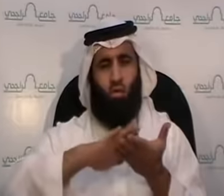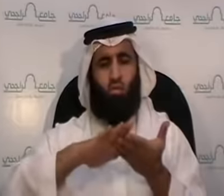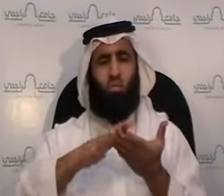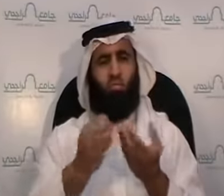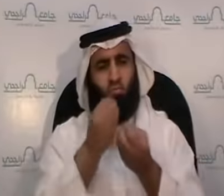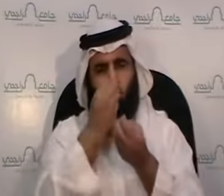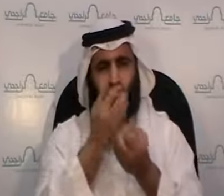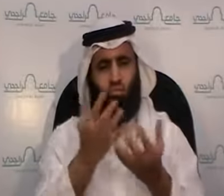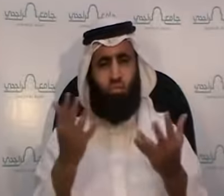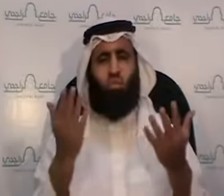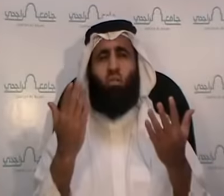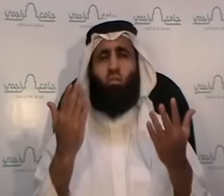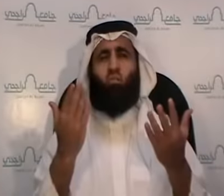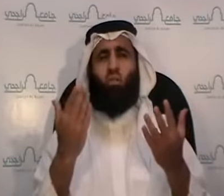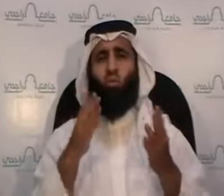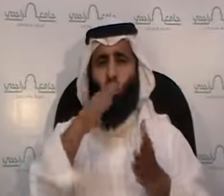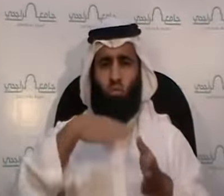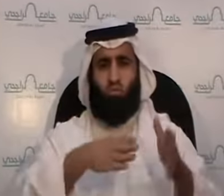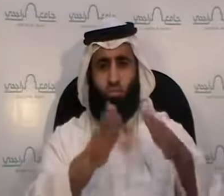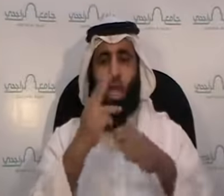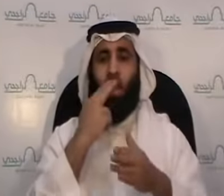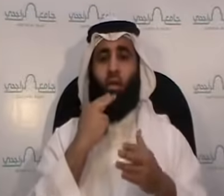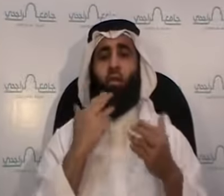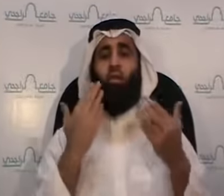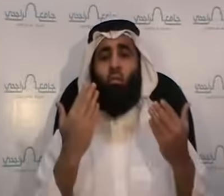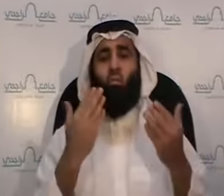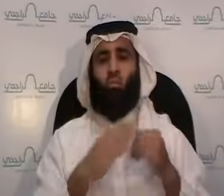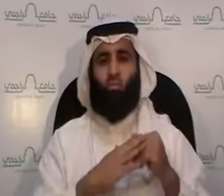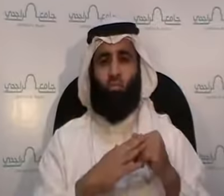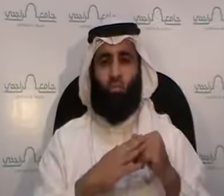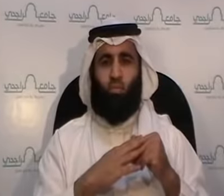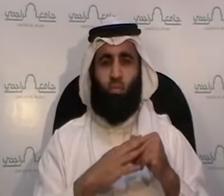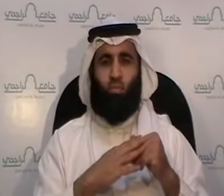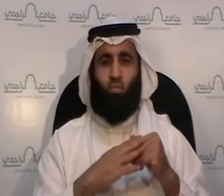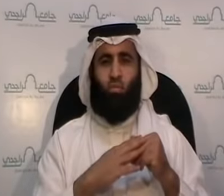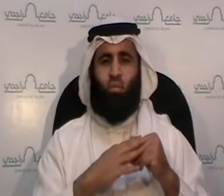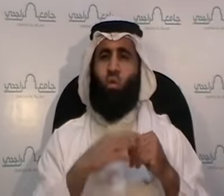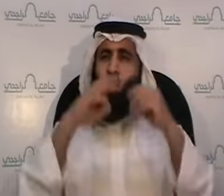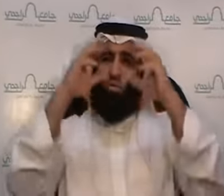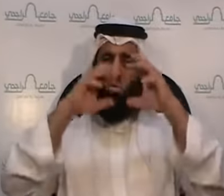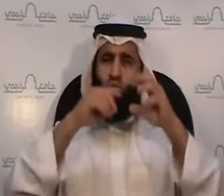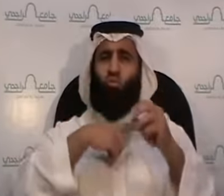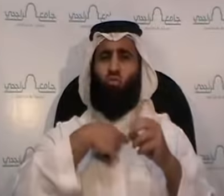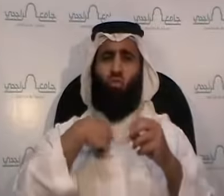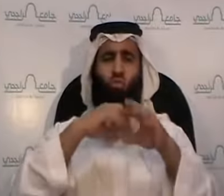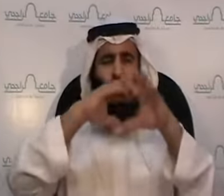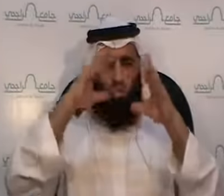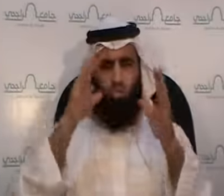تسقي به العباد، تجعله اللهم بلاغا للحاضر والباد.